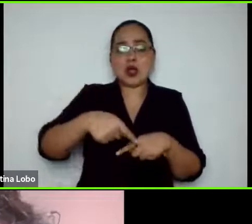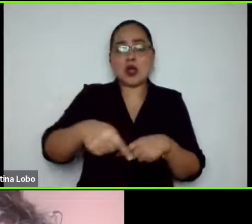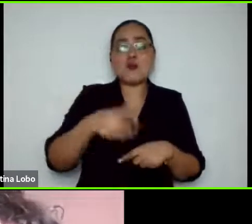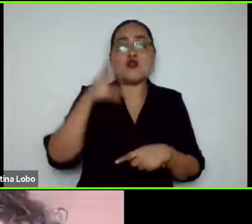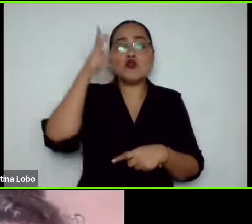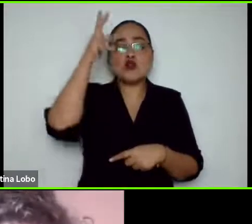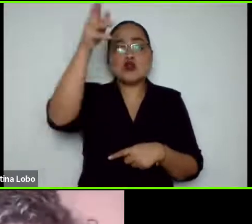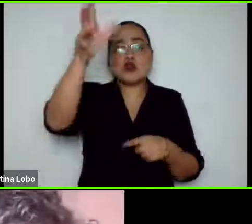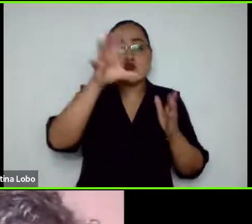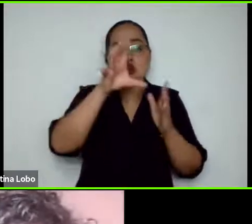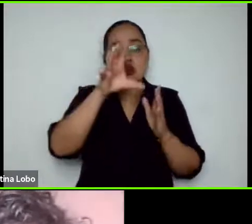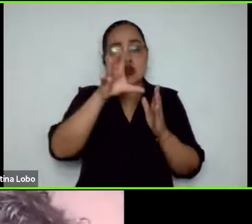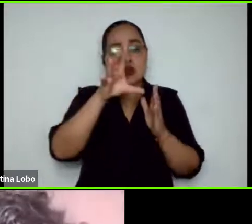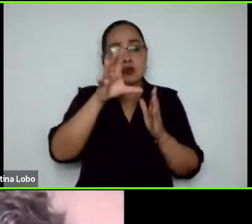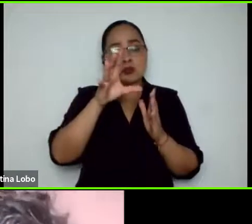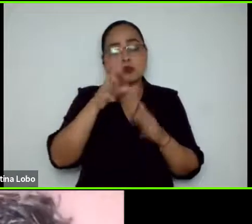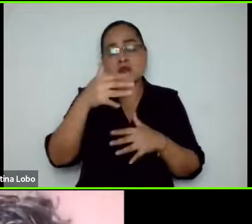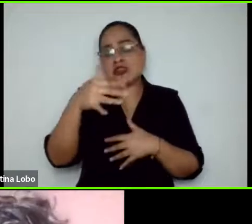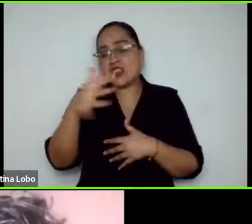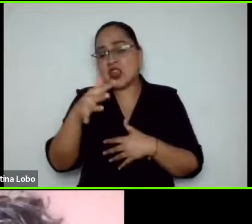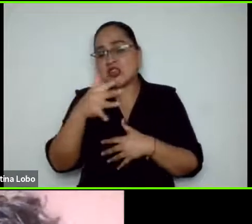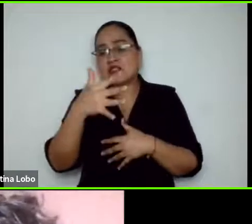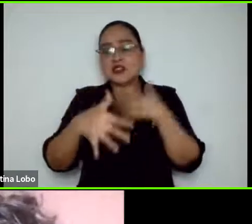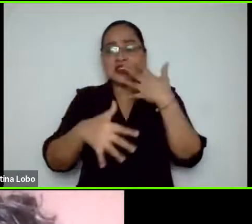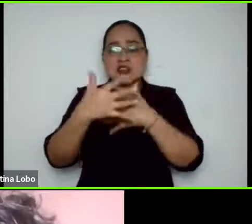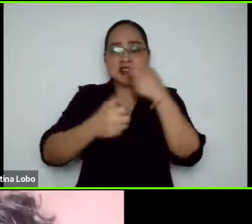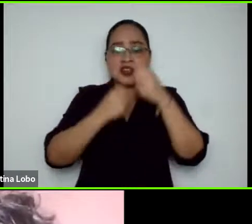en nuestra constitución o en un momento de trabajo.